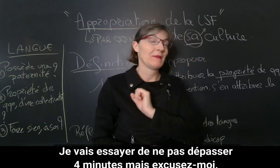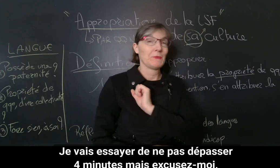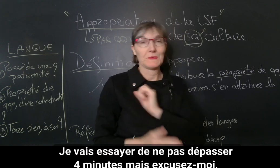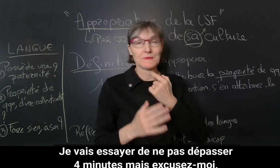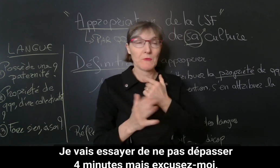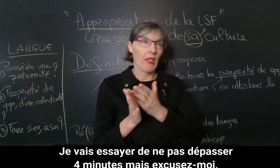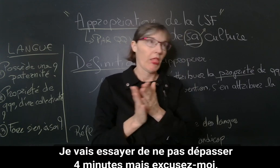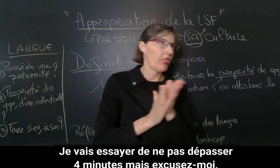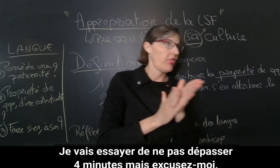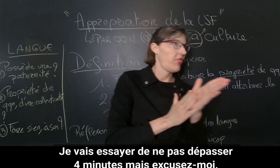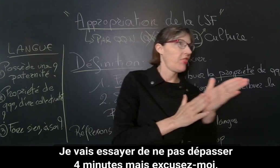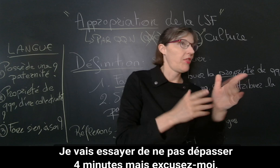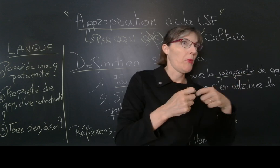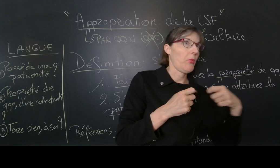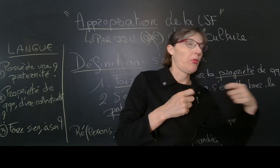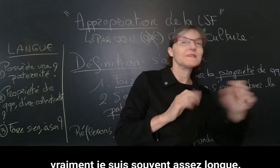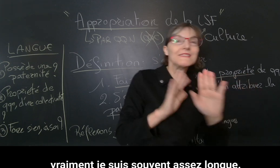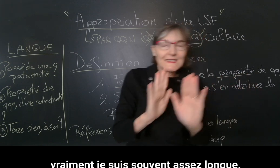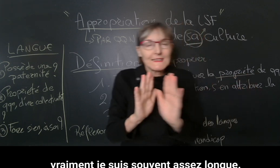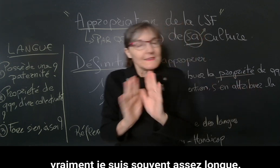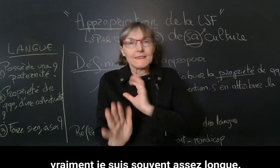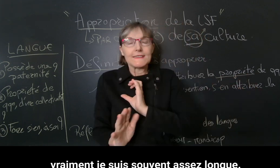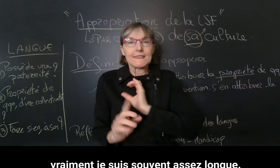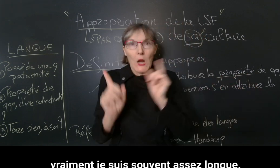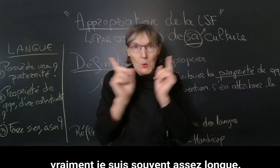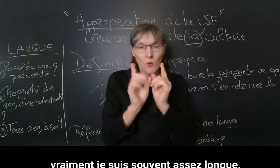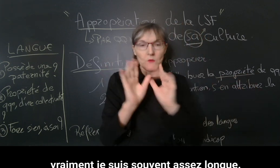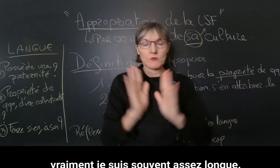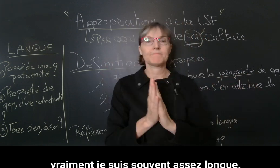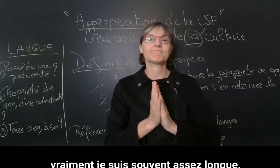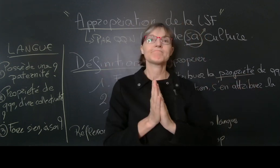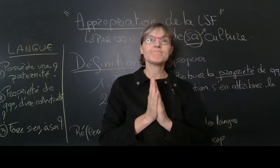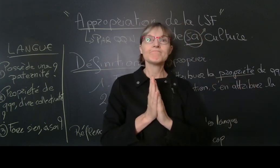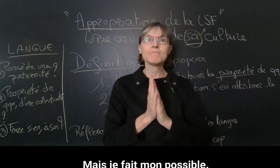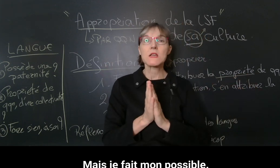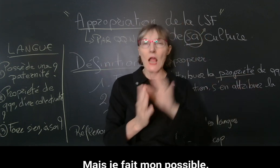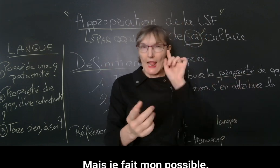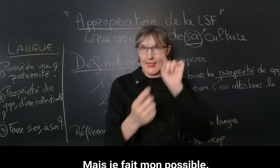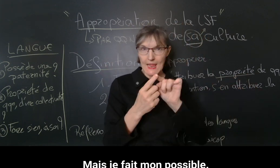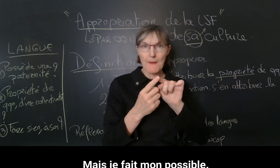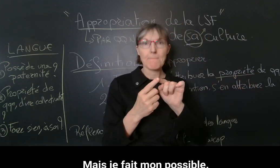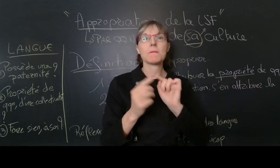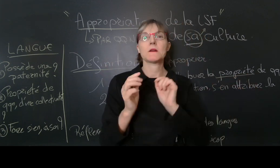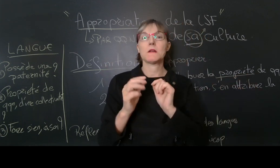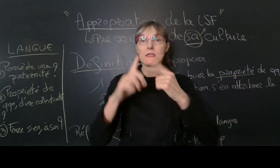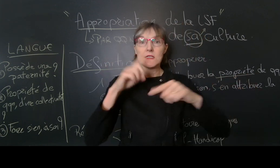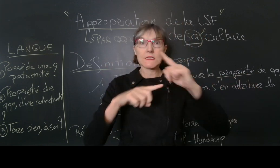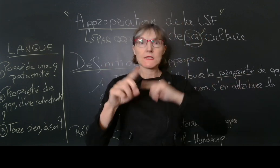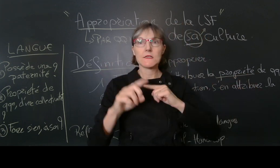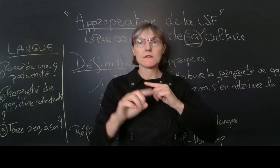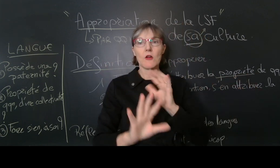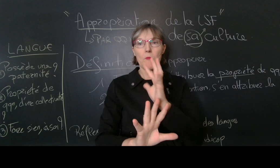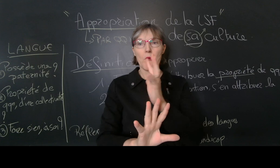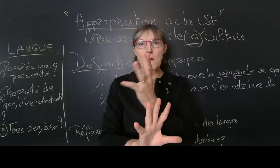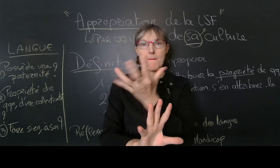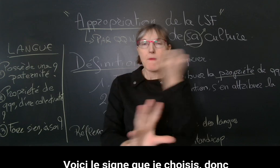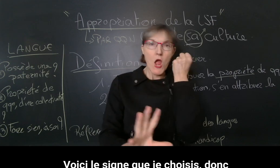dépasser quatre minutes mais excusez moi vraiment je suis souvent assez longue je fais mon possible alors